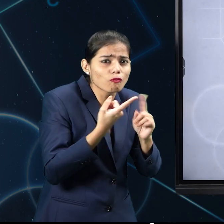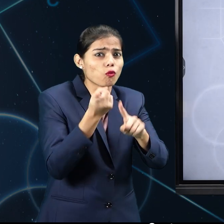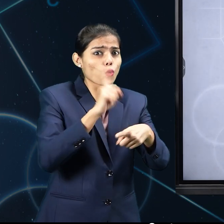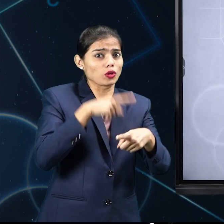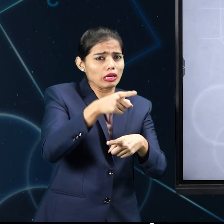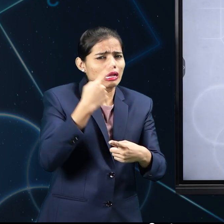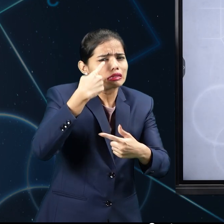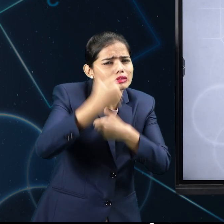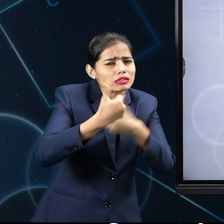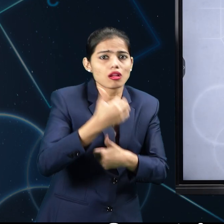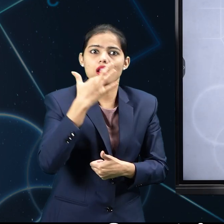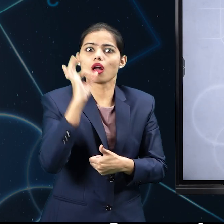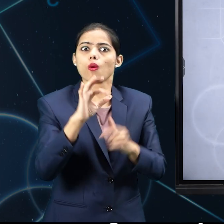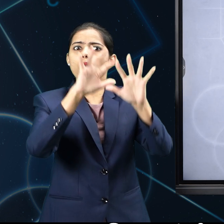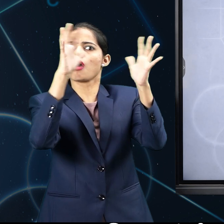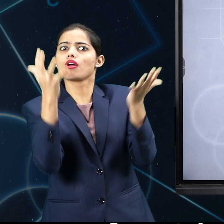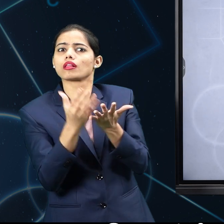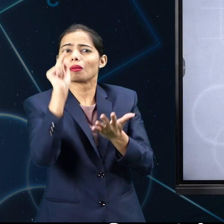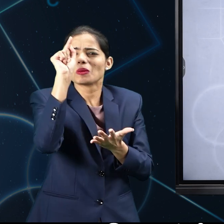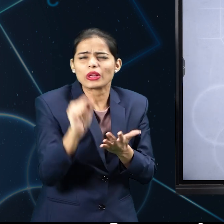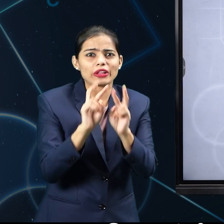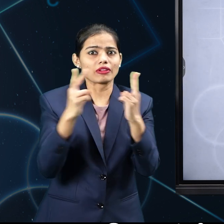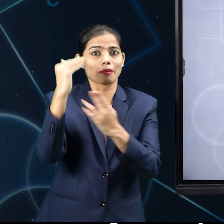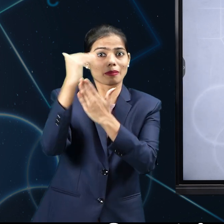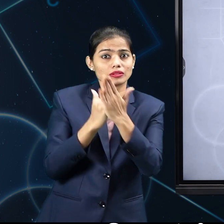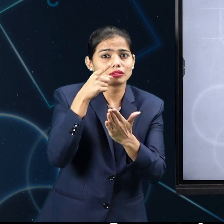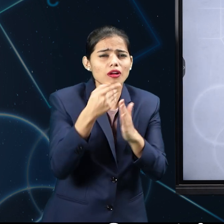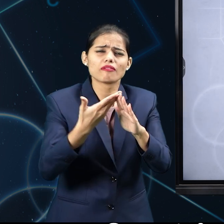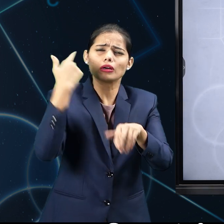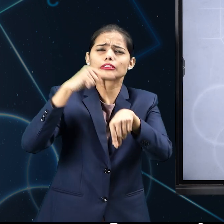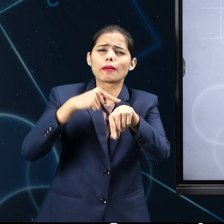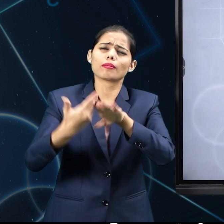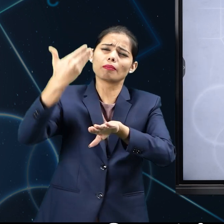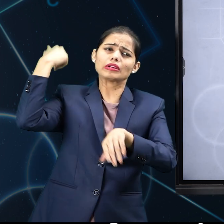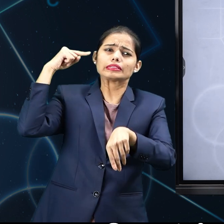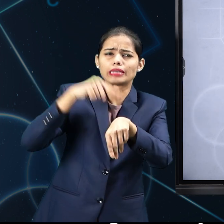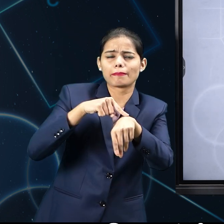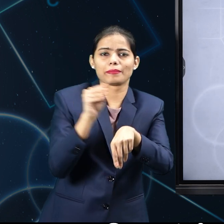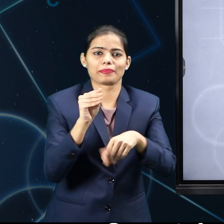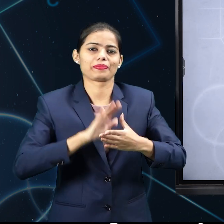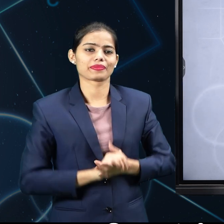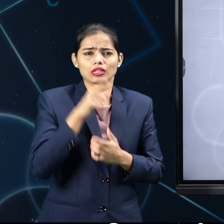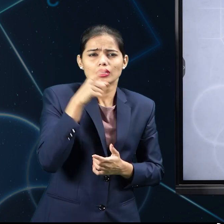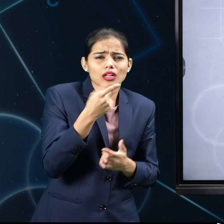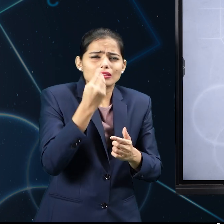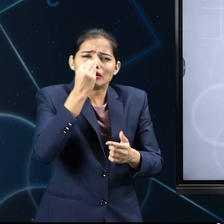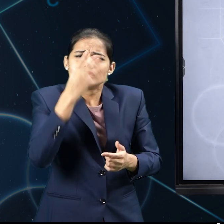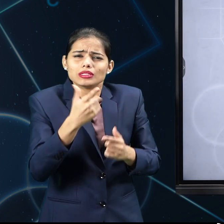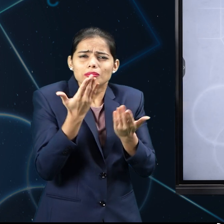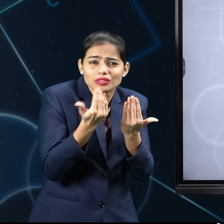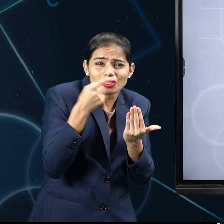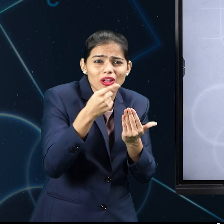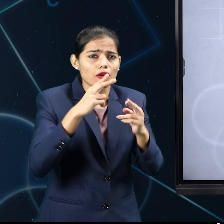प्रयोग, गोळा केलेली माहिती, वास्तविक घटनांवरील निरीक्षणे किंवा पूर्वीच्या नोंदीवर आधारित असते.